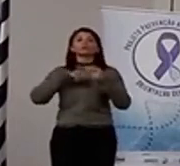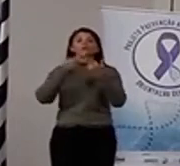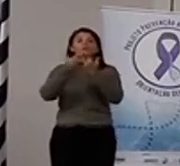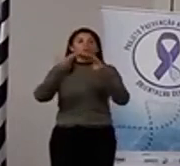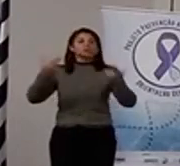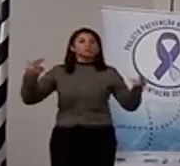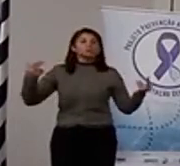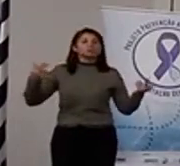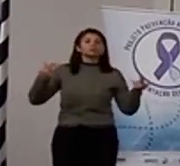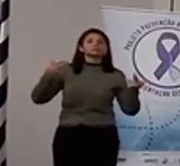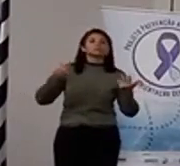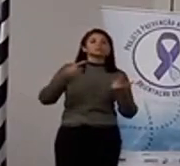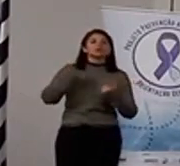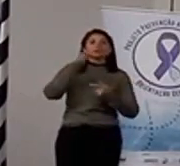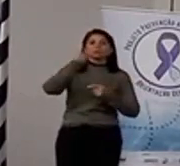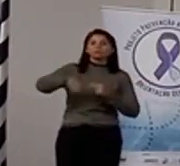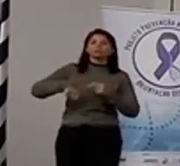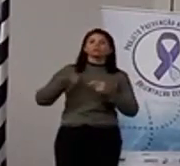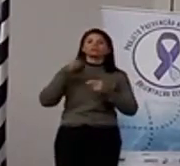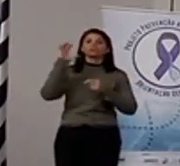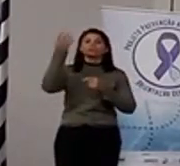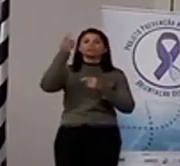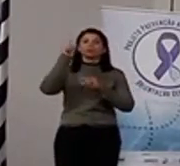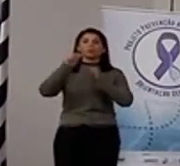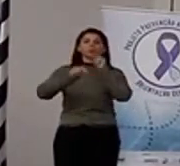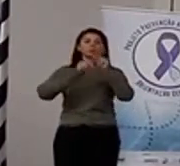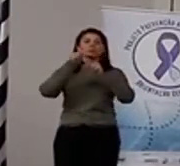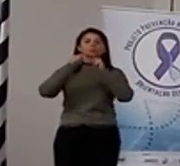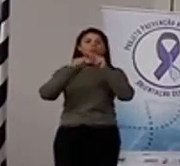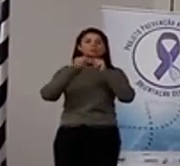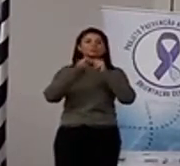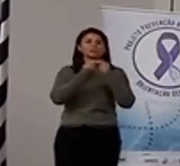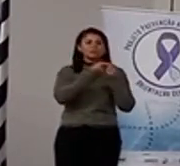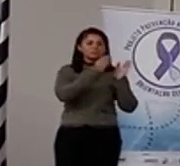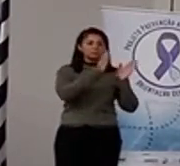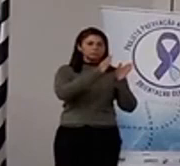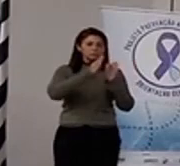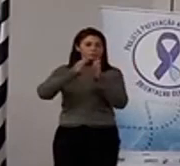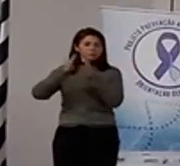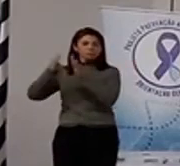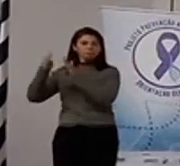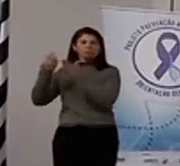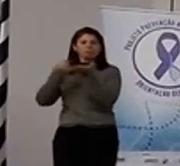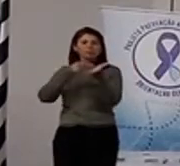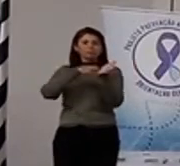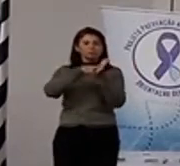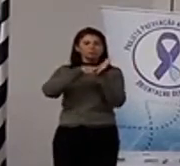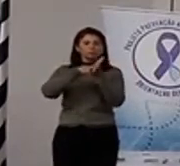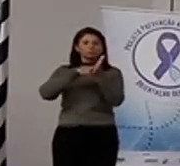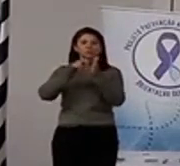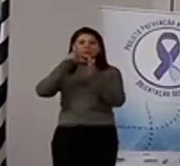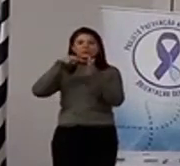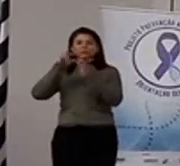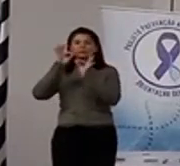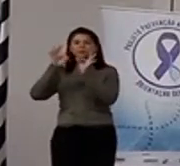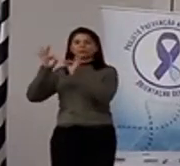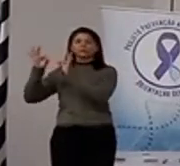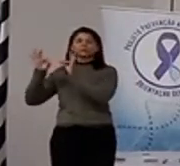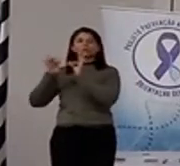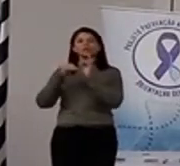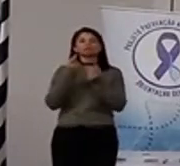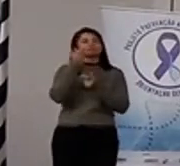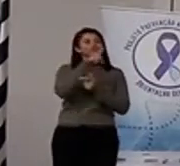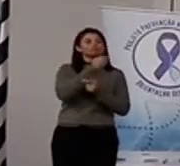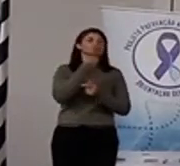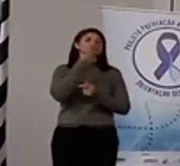efeito, outras não tem. Quando você vai passar o pente fino nas histórias clínicas, você vê que os pais mostram que os benefícios não foram tão bons